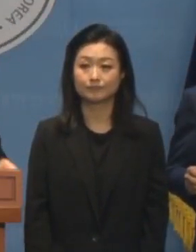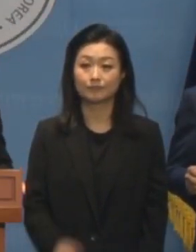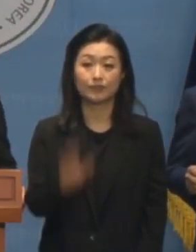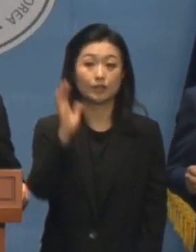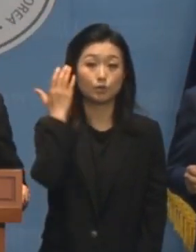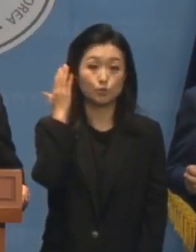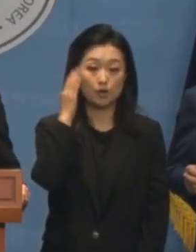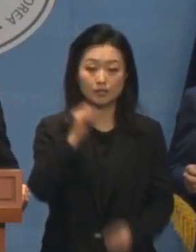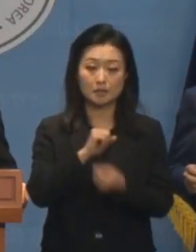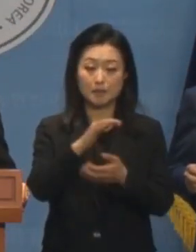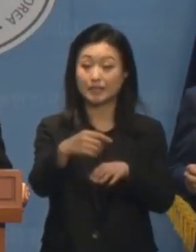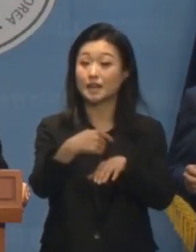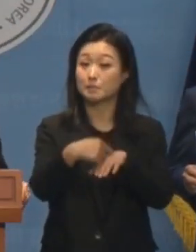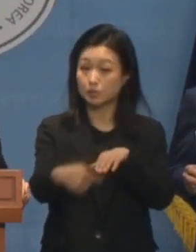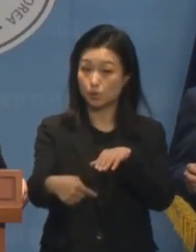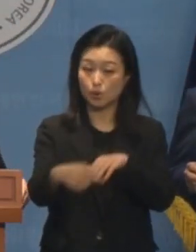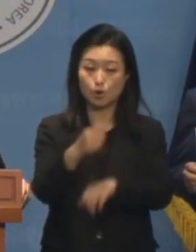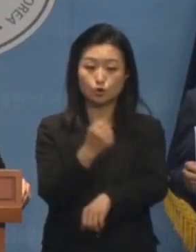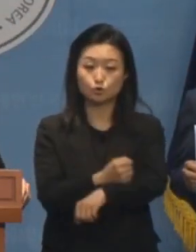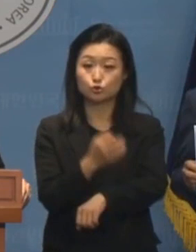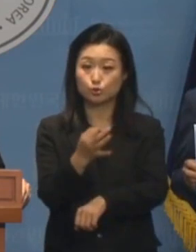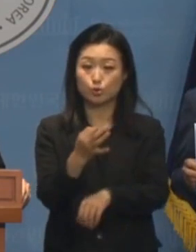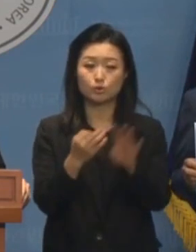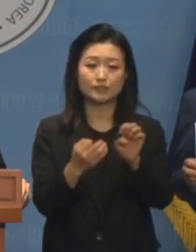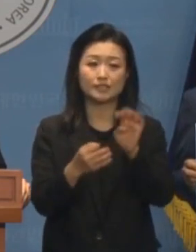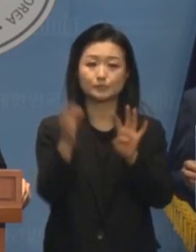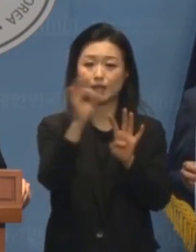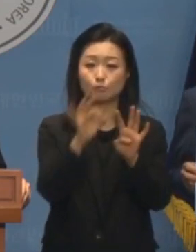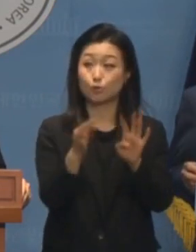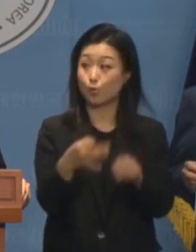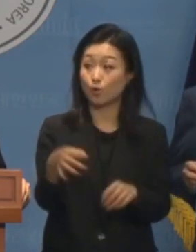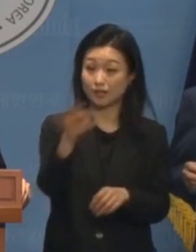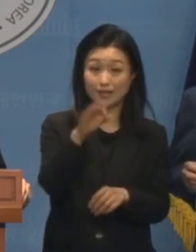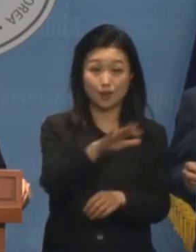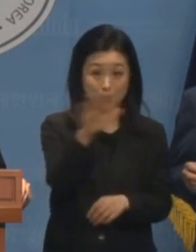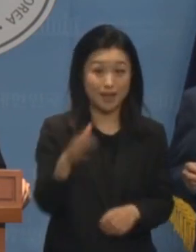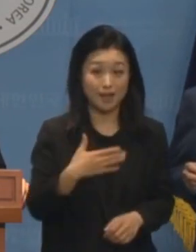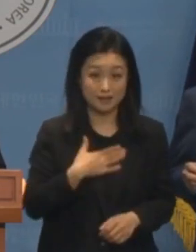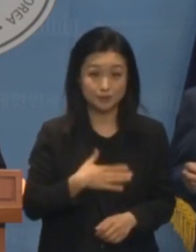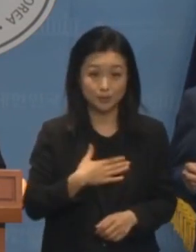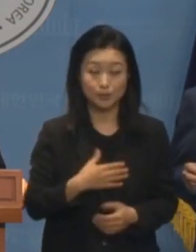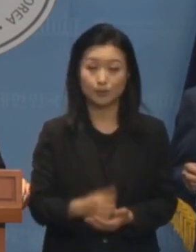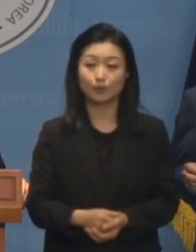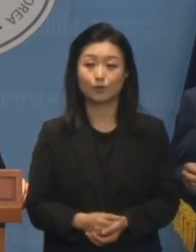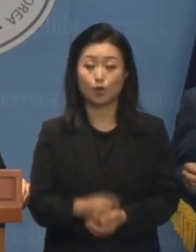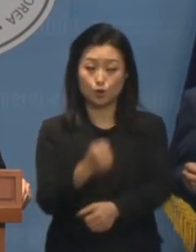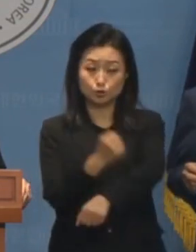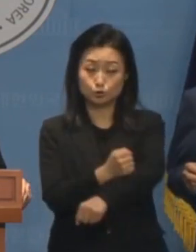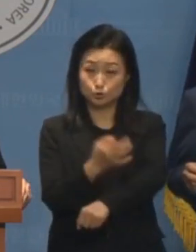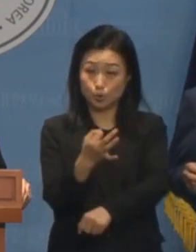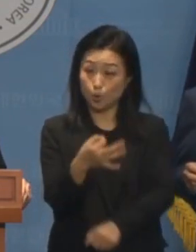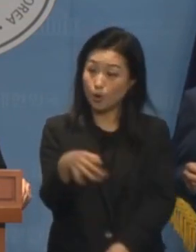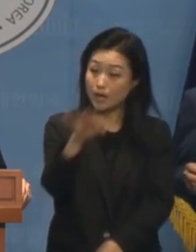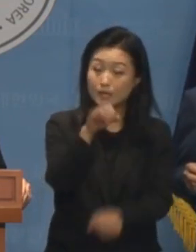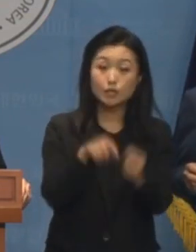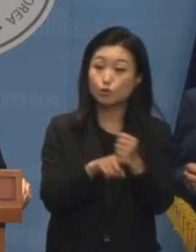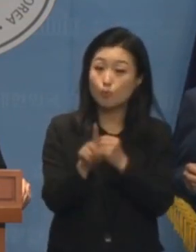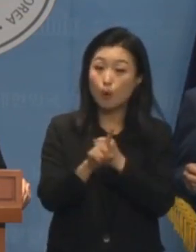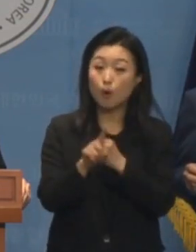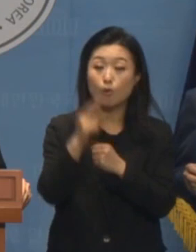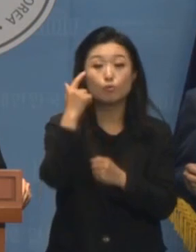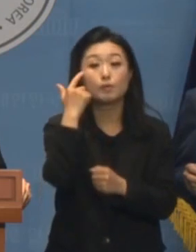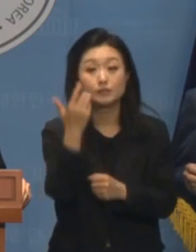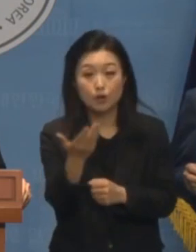최근에 배달의 민족이 수수료를 44% 올렸다. 다들 알고 계실 것 같습니다. 수수료를 올린 이유에 대해서